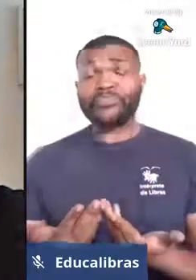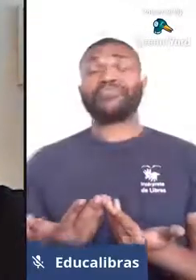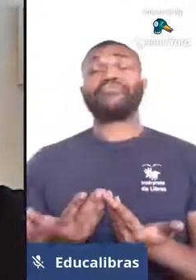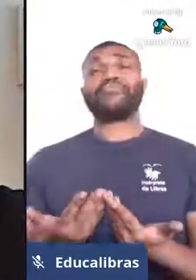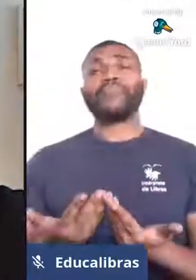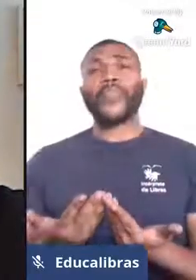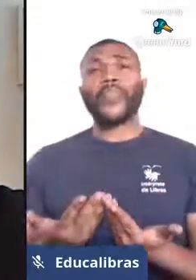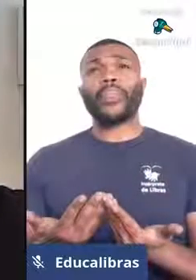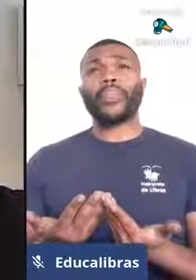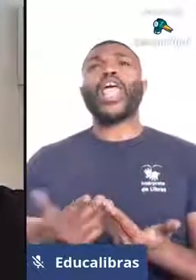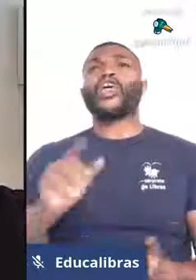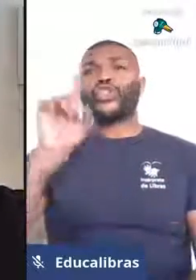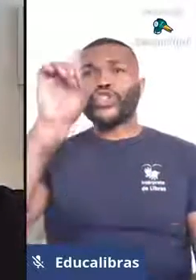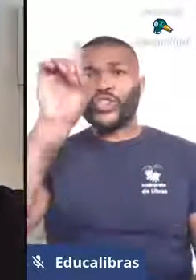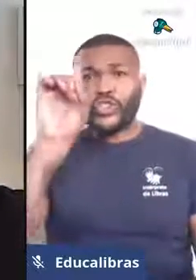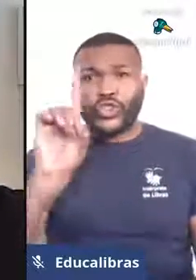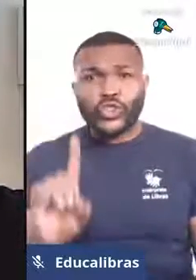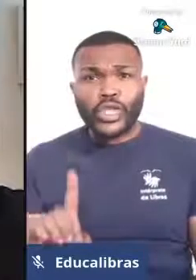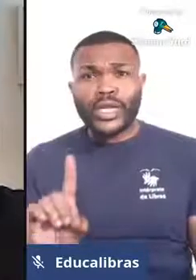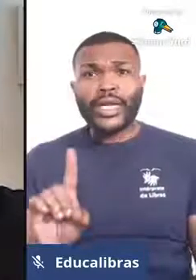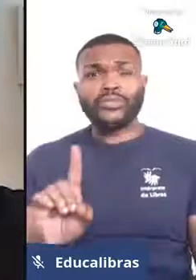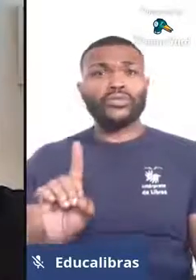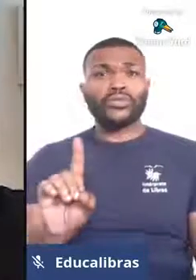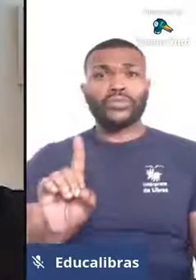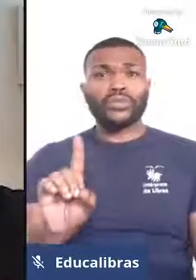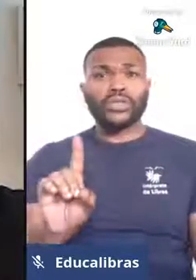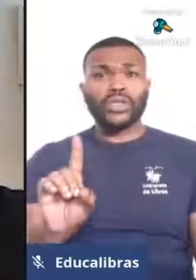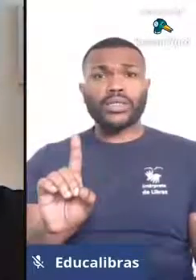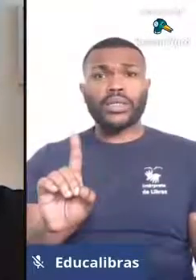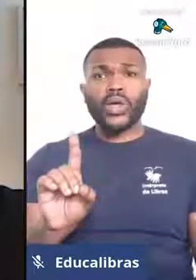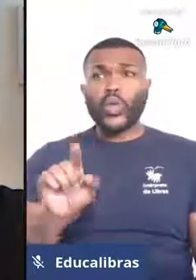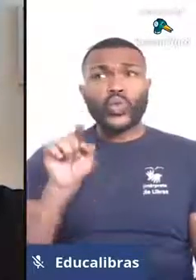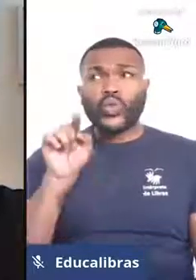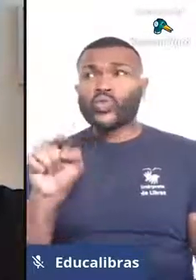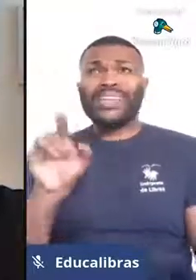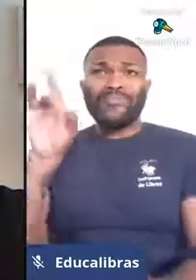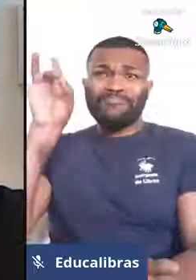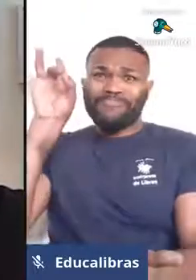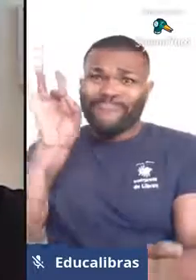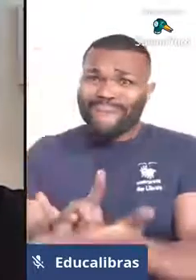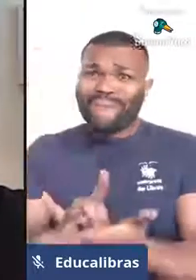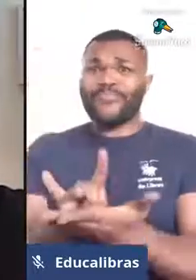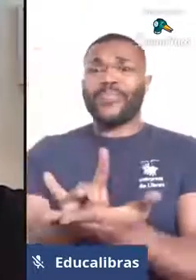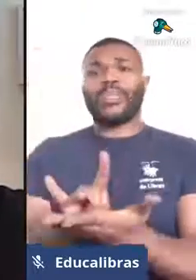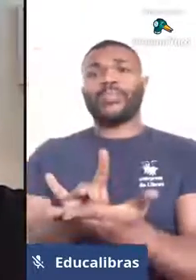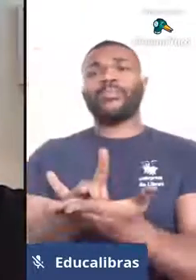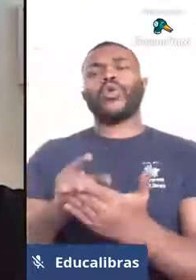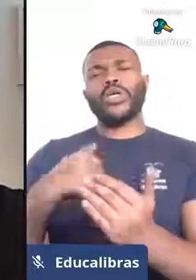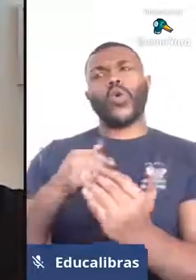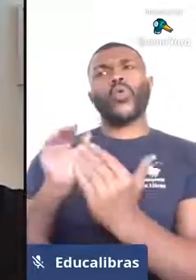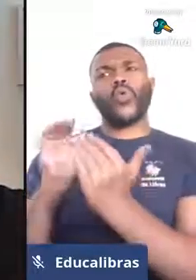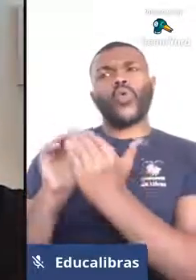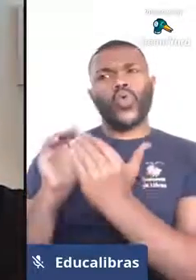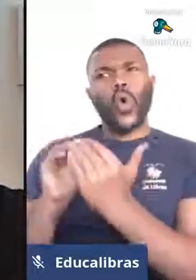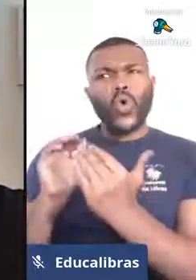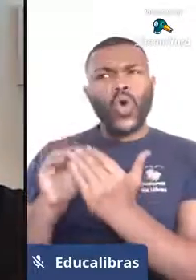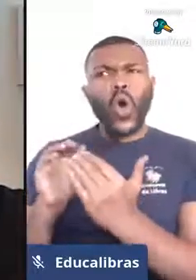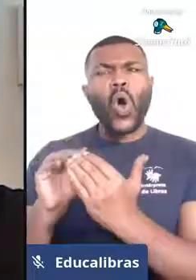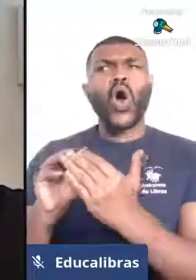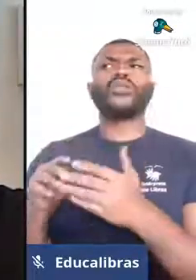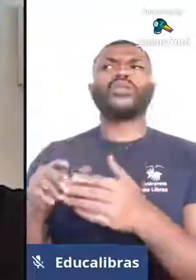os direitos não estão tão consolidados assim. Concordo, demos passos tremendos,